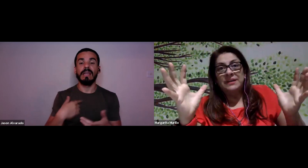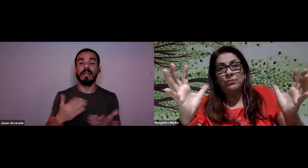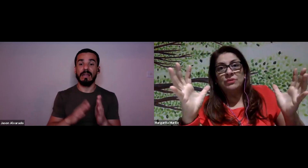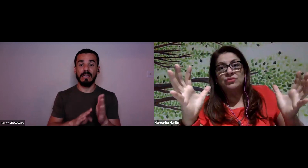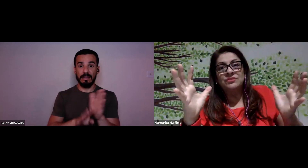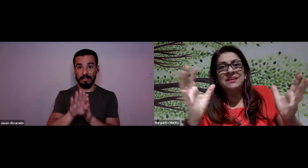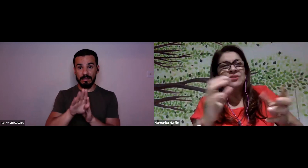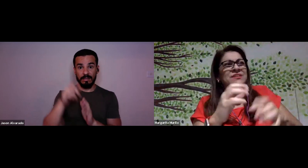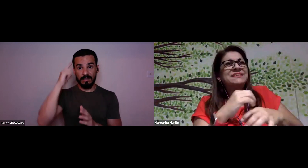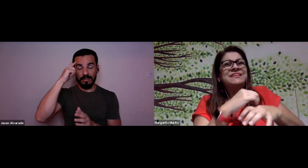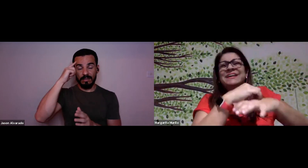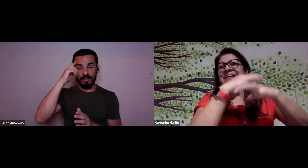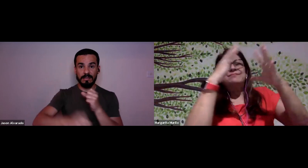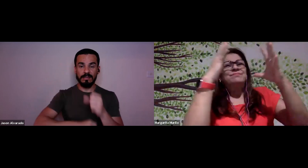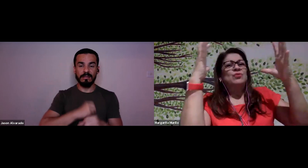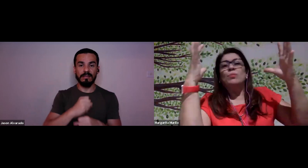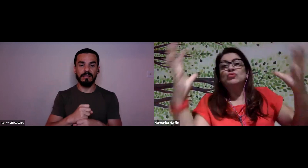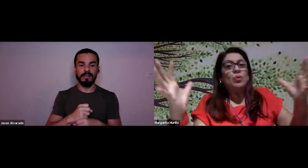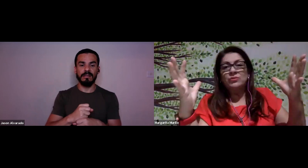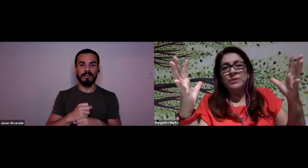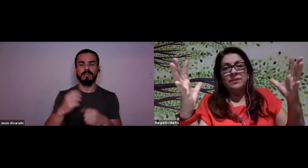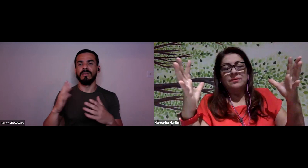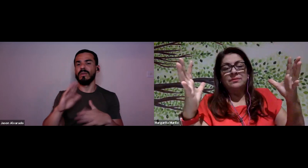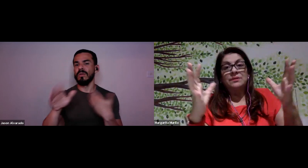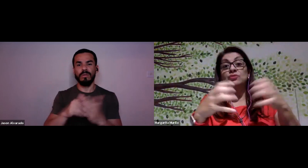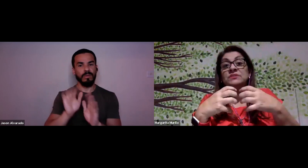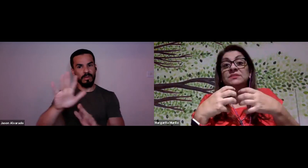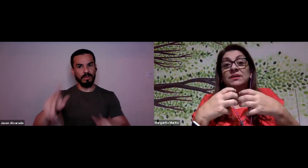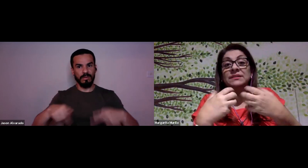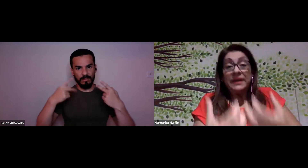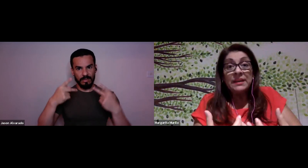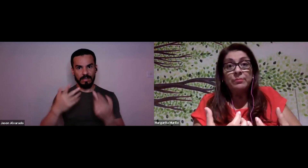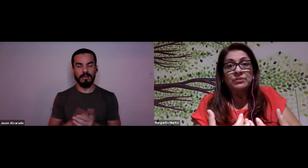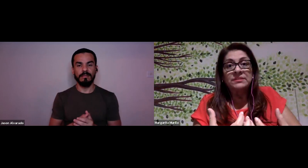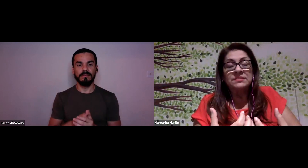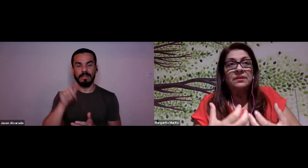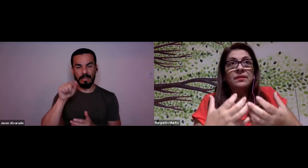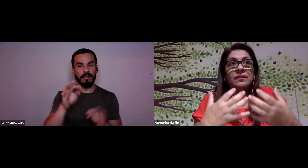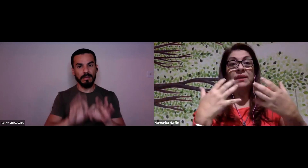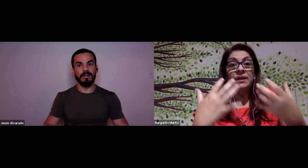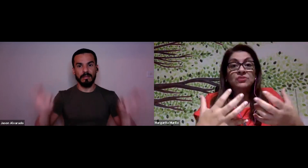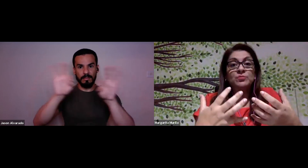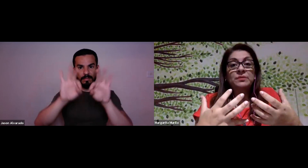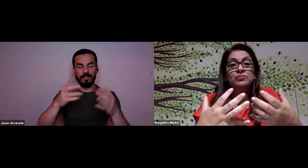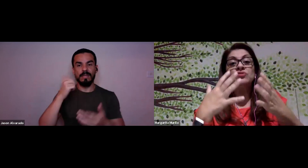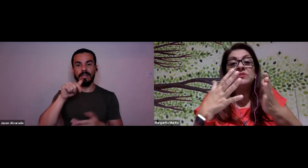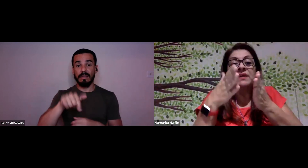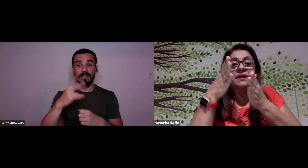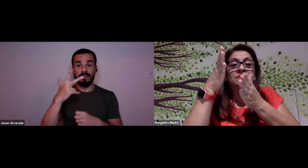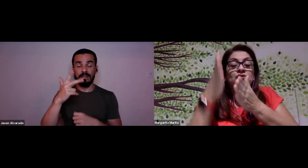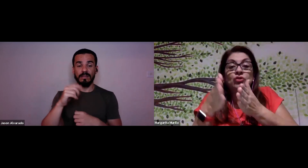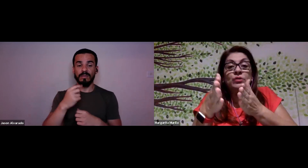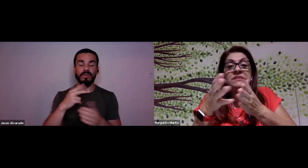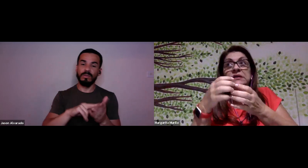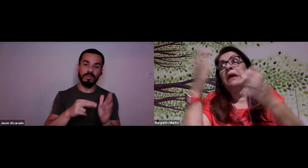del cerebro en estos seis años es como toda tu vida entonces de ahí la importancia de que en estos primeros no